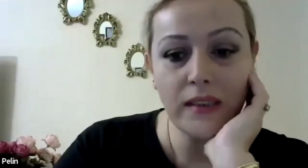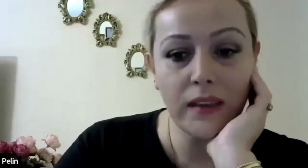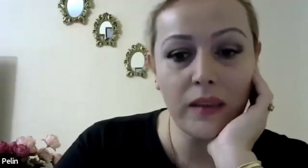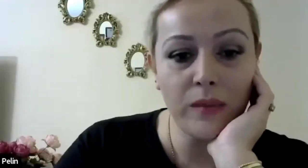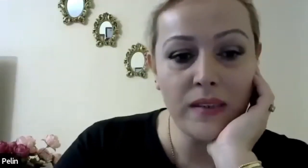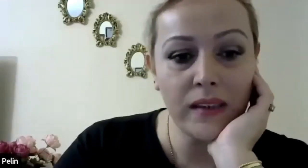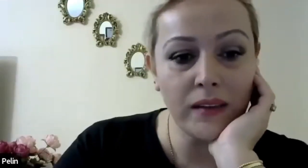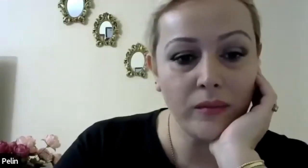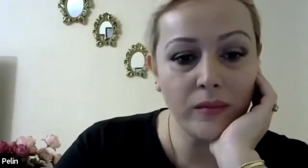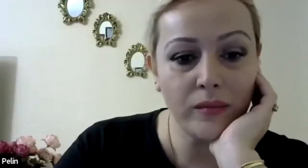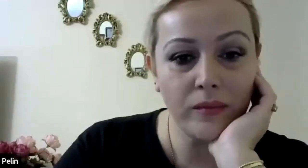İyi misin?